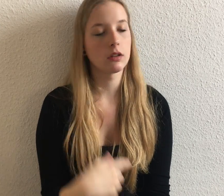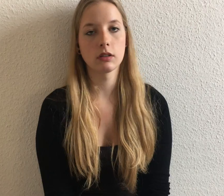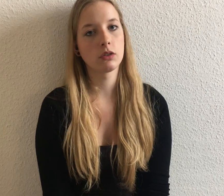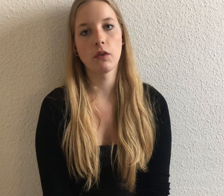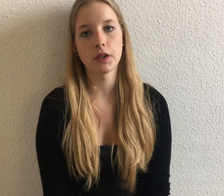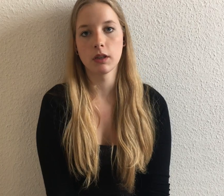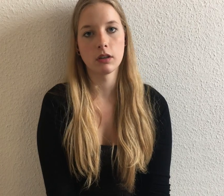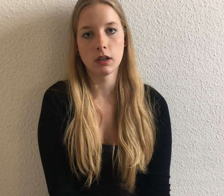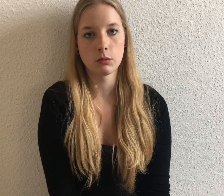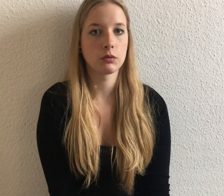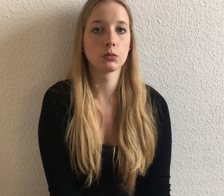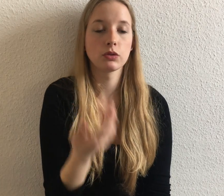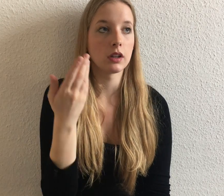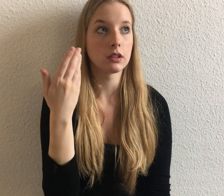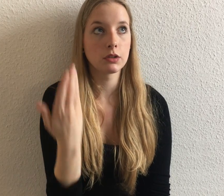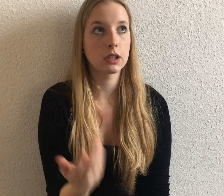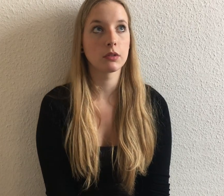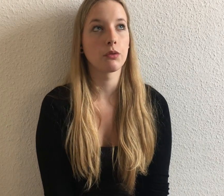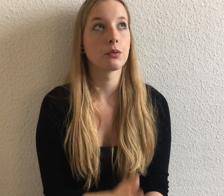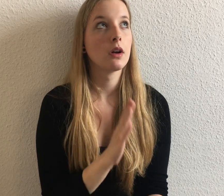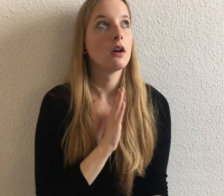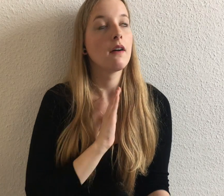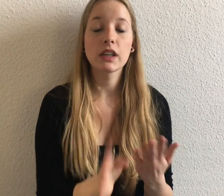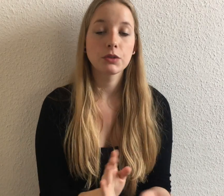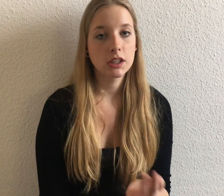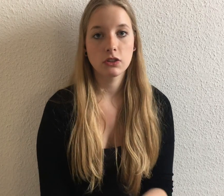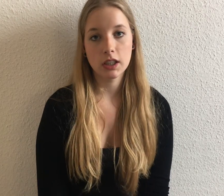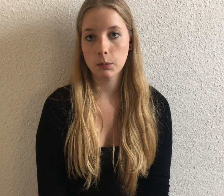das Dorf, in dem dann eben musst du halt, natürlich gibt es, fast für jede Stadt gibt es